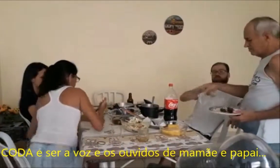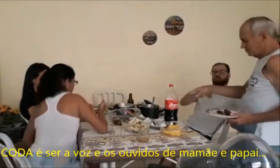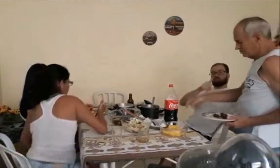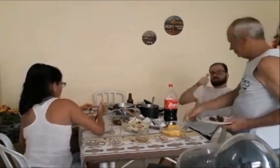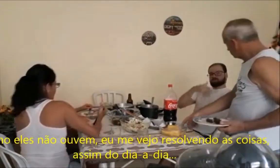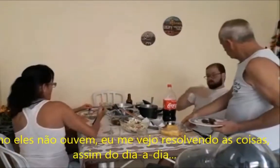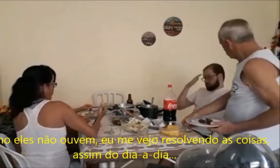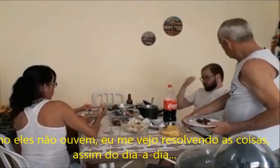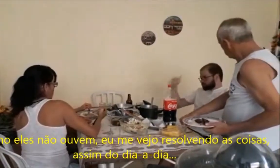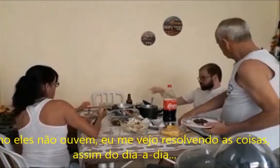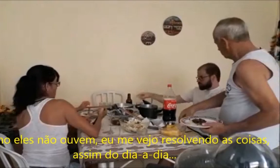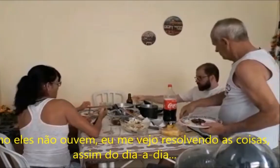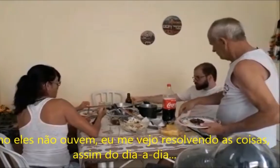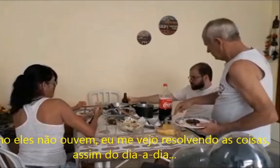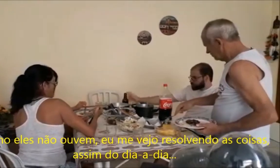papai. Como eles não ouvem,